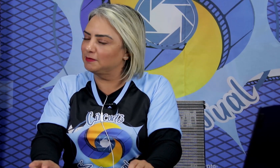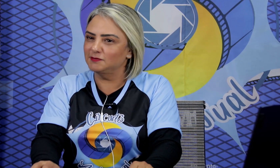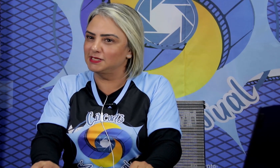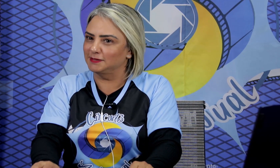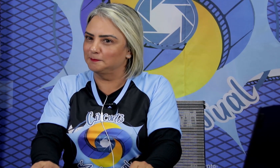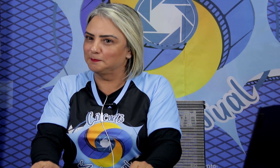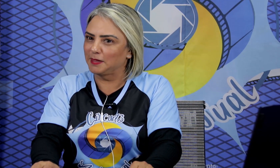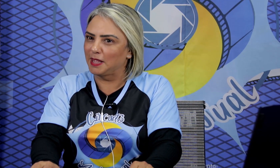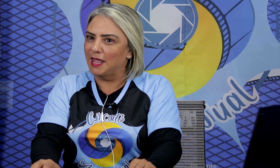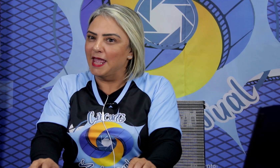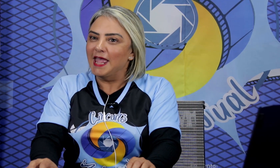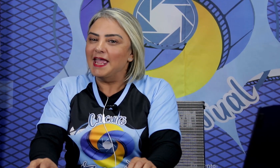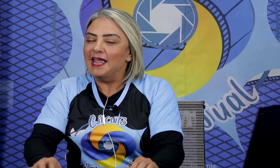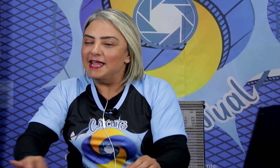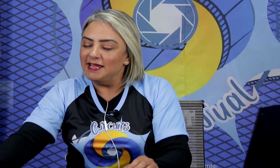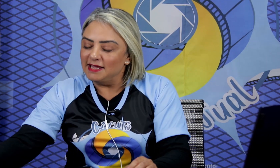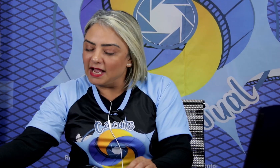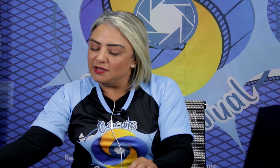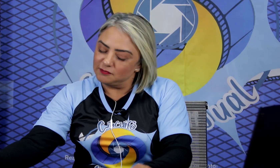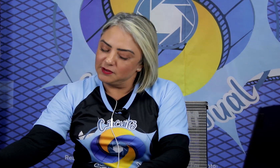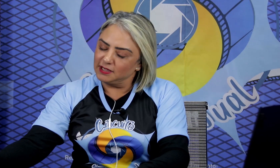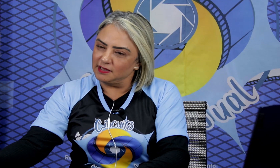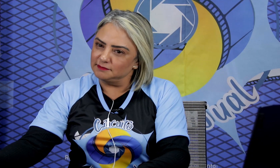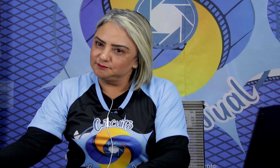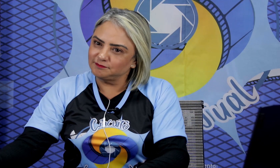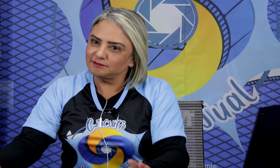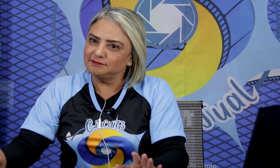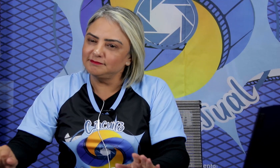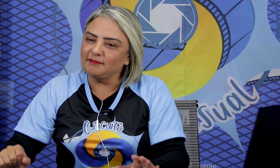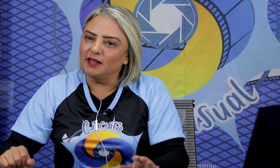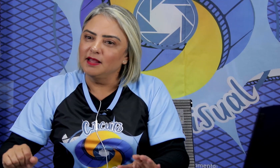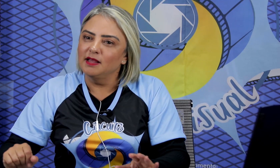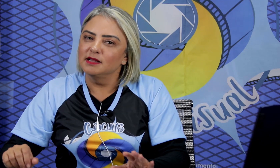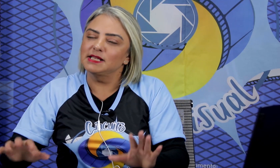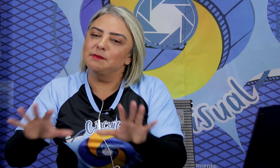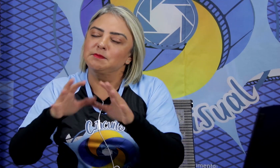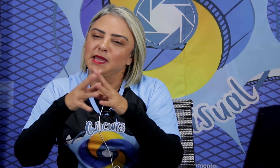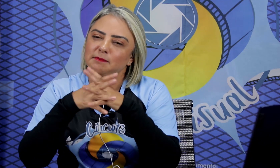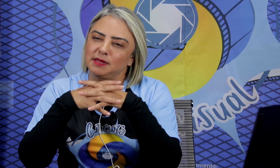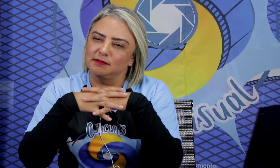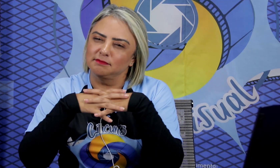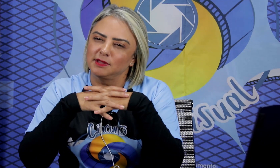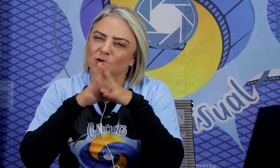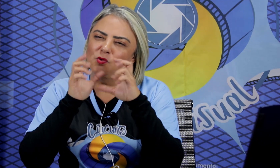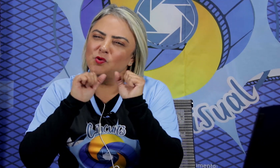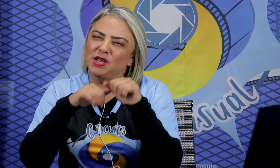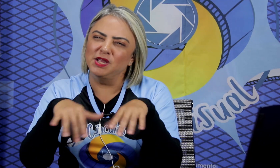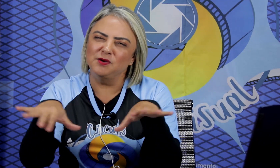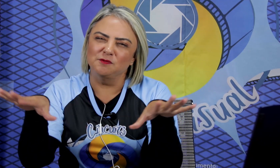você. E aí eu fiquei. Sabe, meme? Eu corri o